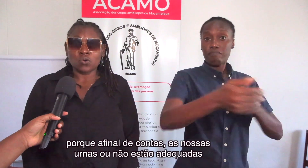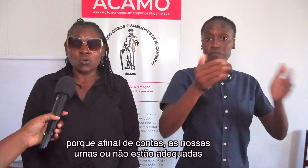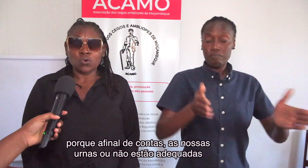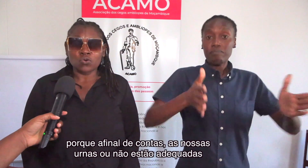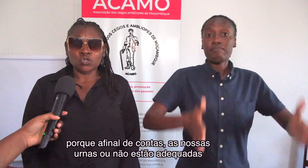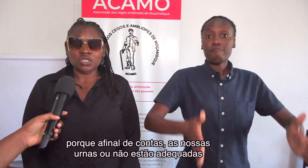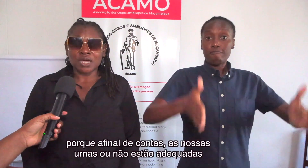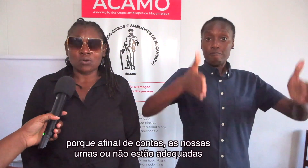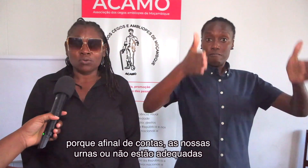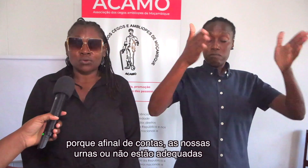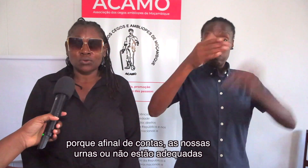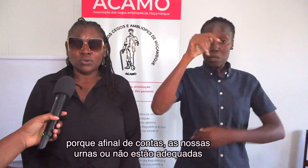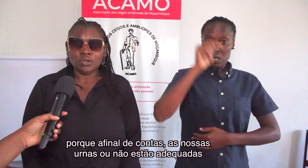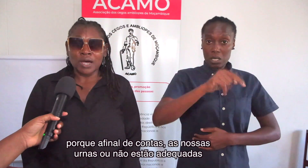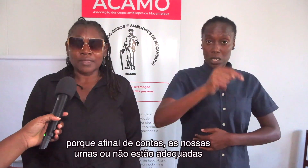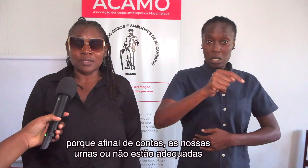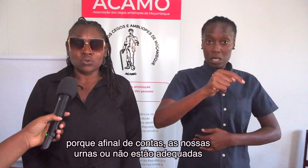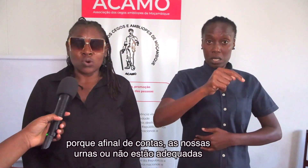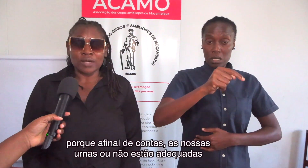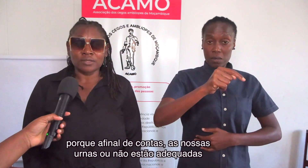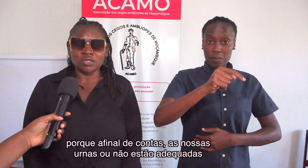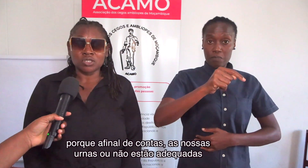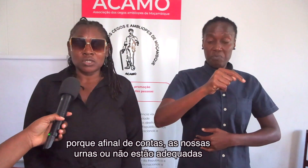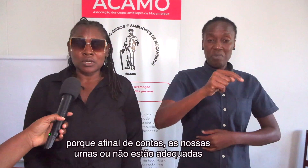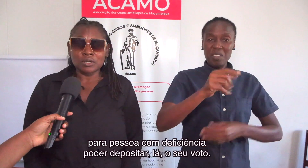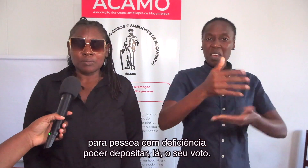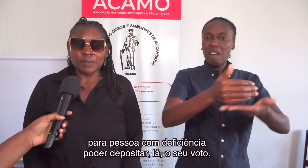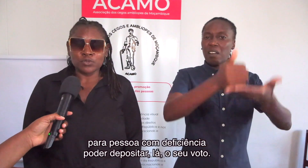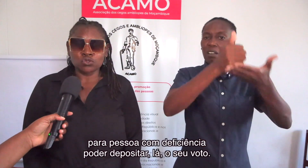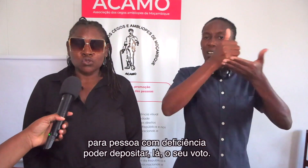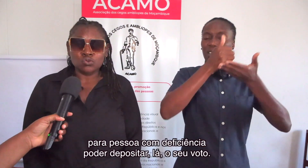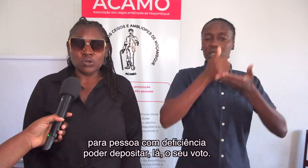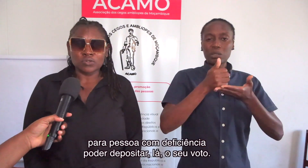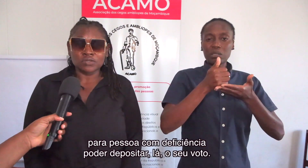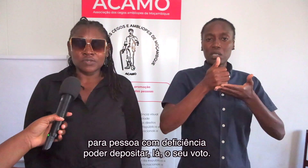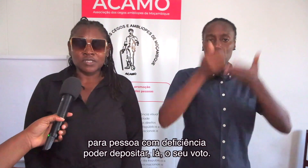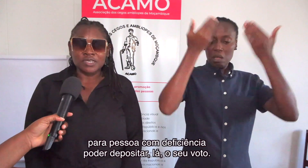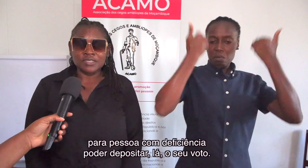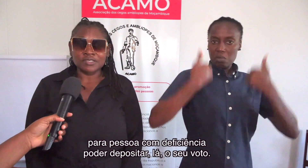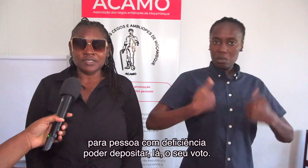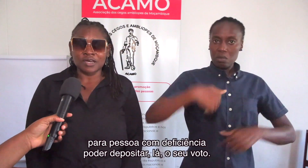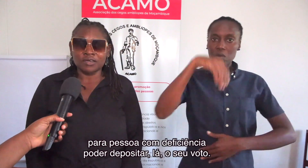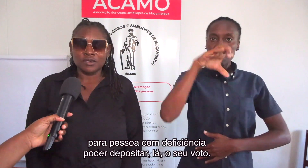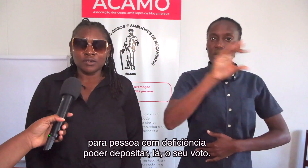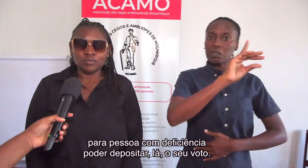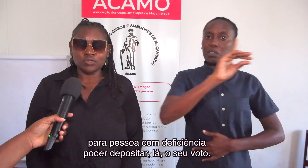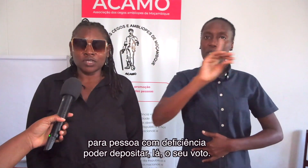estão adequadas para a pessoa com deficiência poder